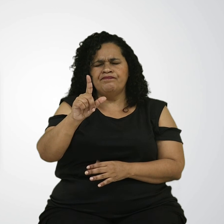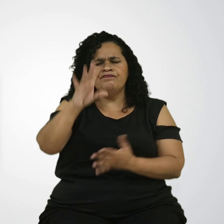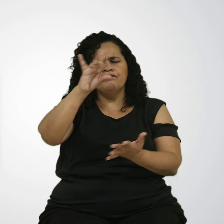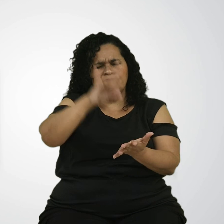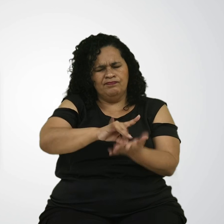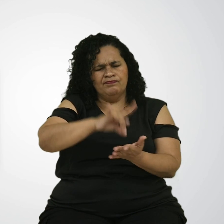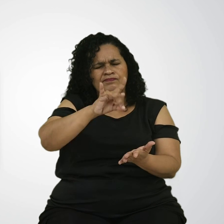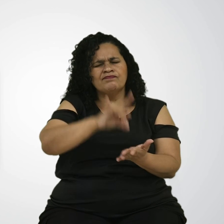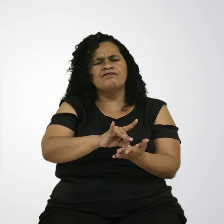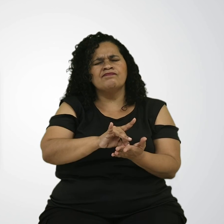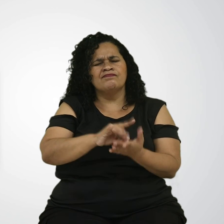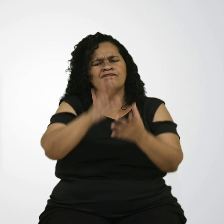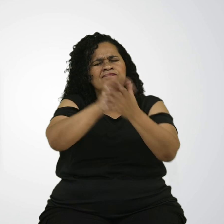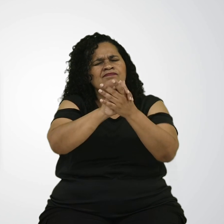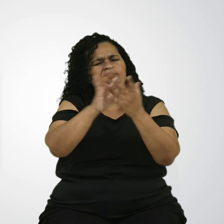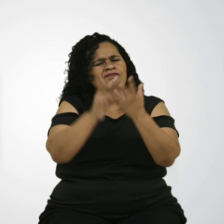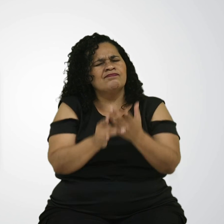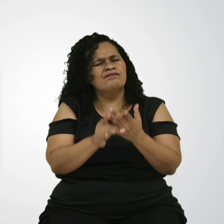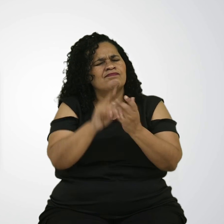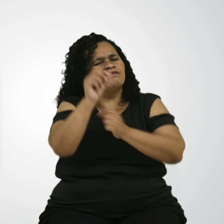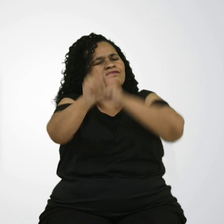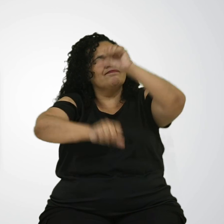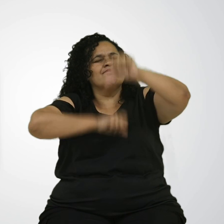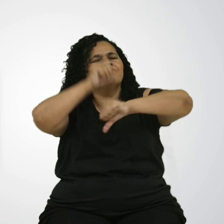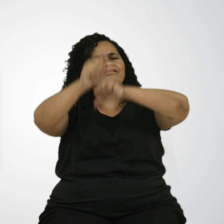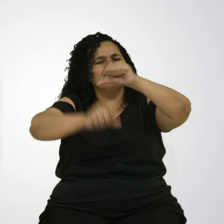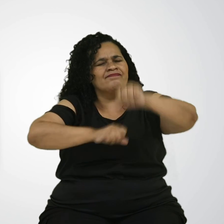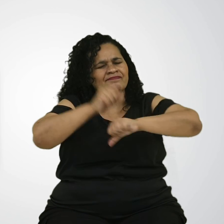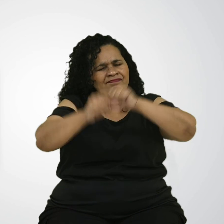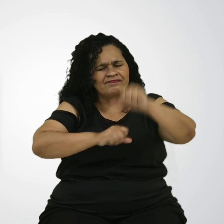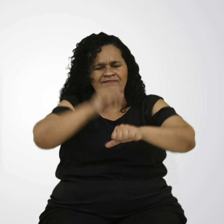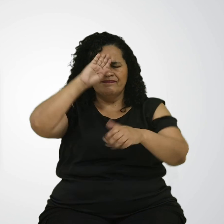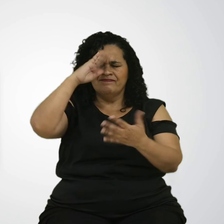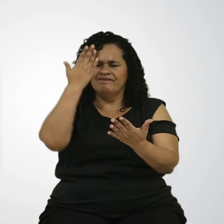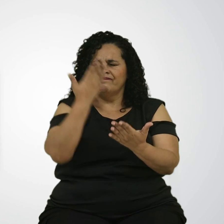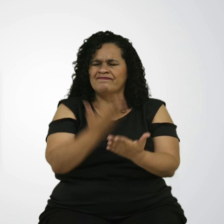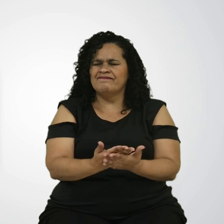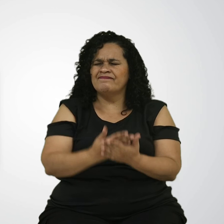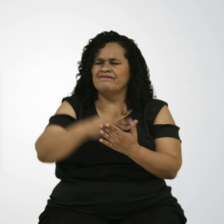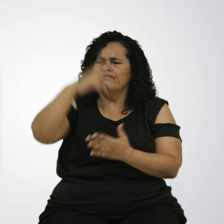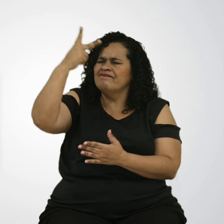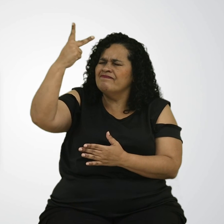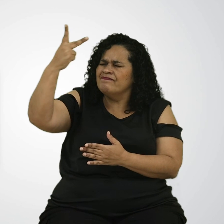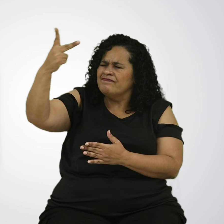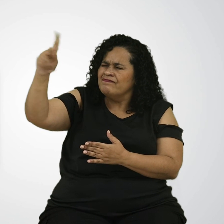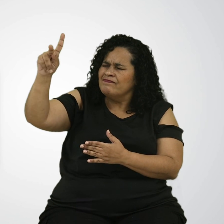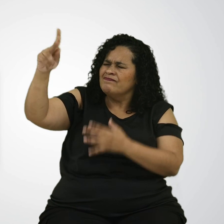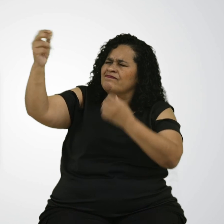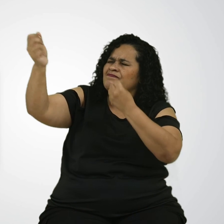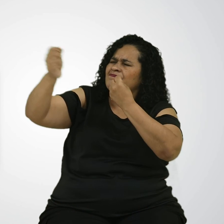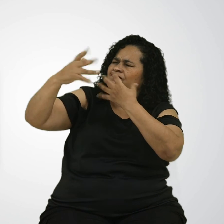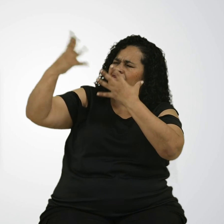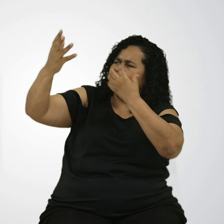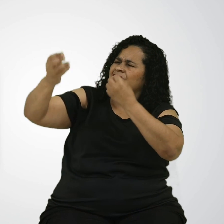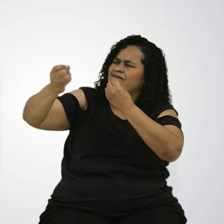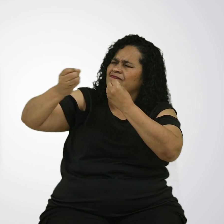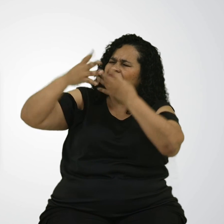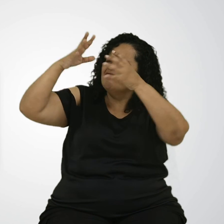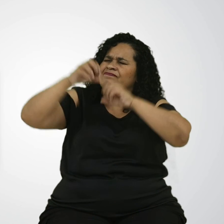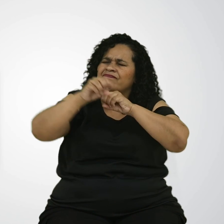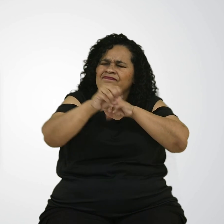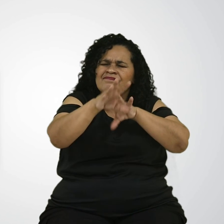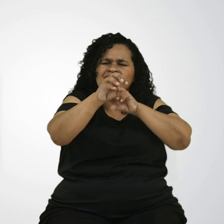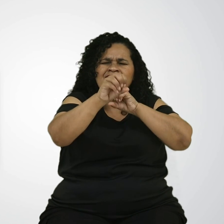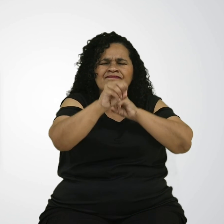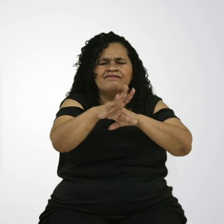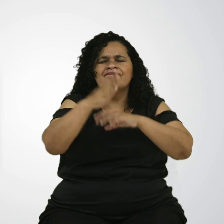o casamento restaurado, Senhor, se crerem, meu Deus, na orientação que vem da Tua palavra, se confiarem em Ti, Pai querido, eu quero pedir a